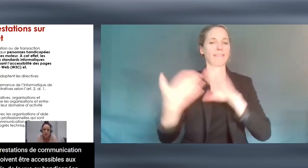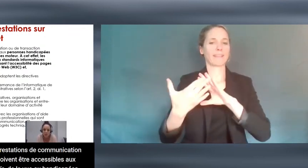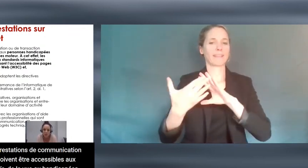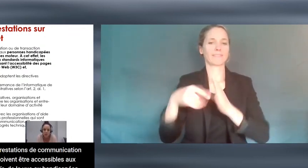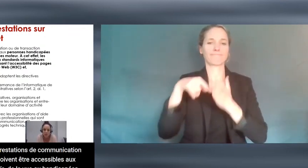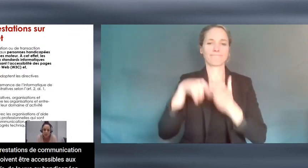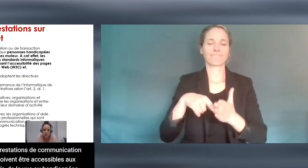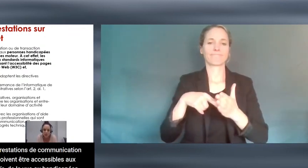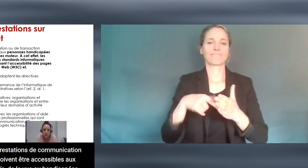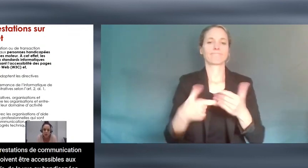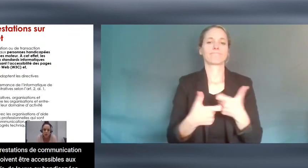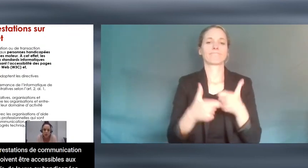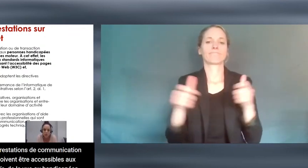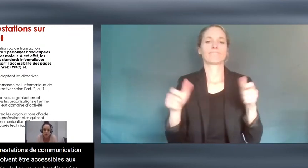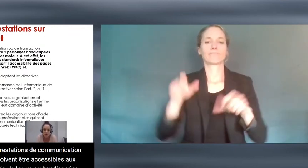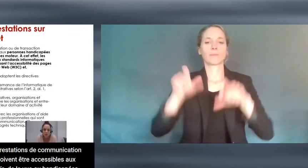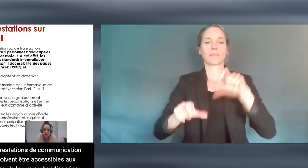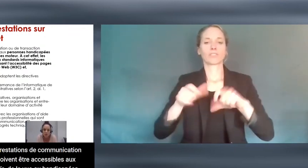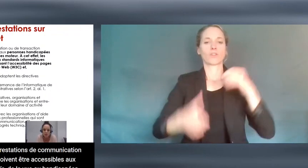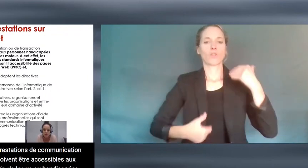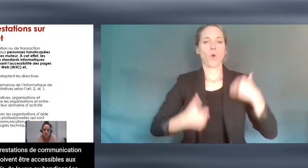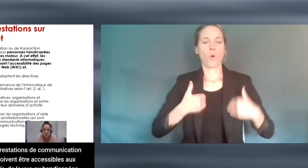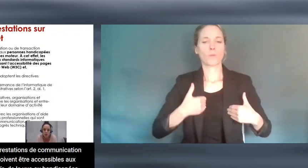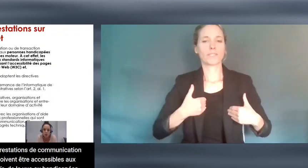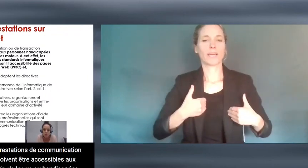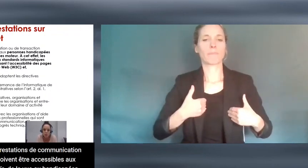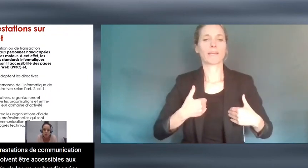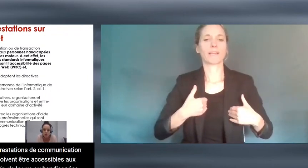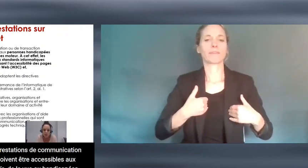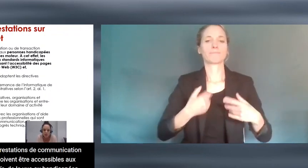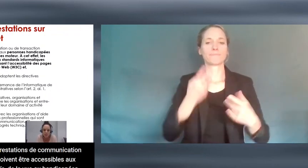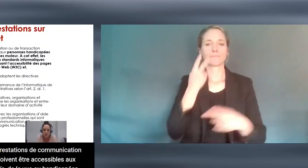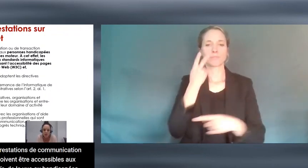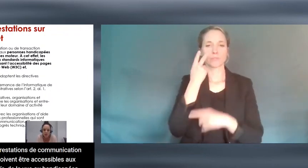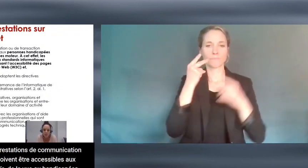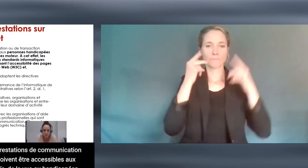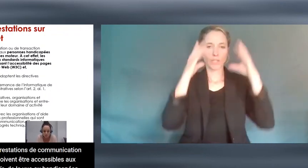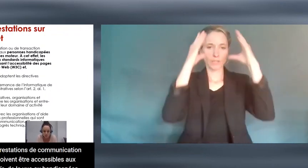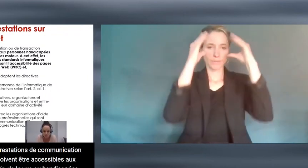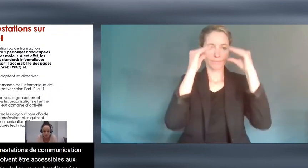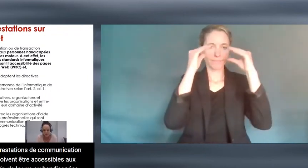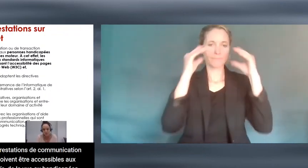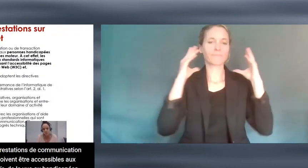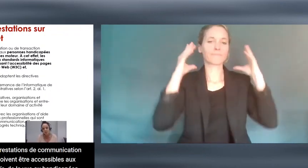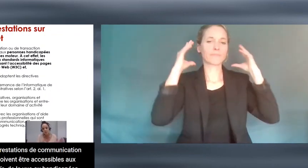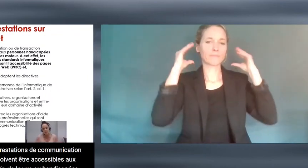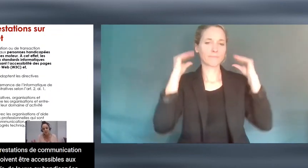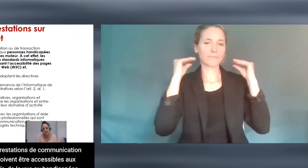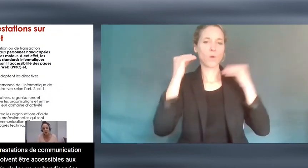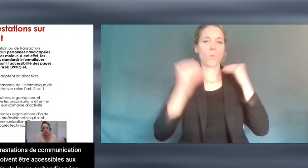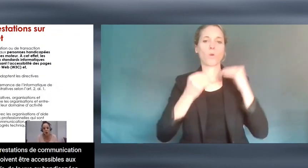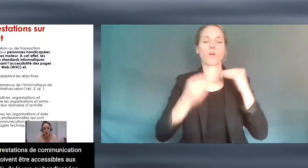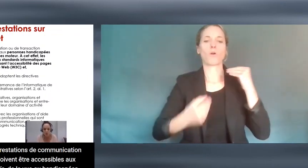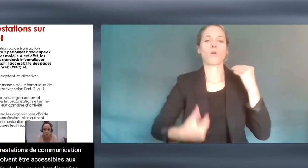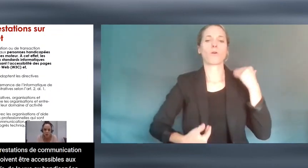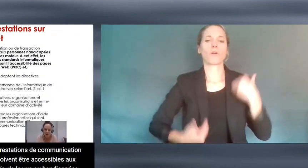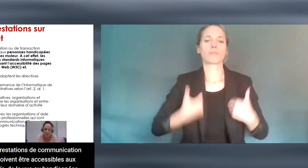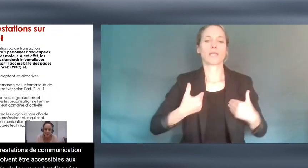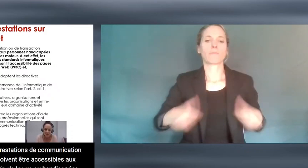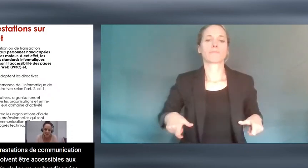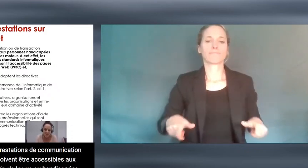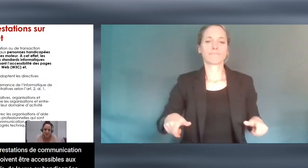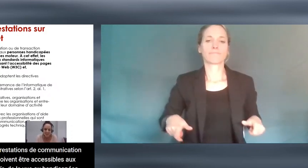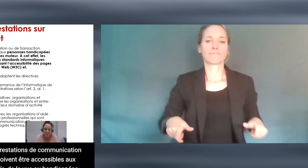personnes handicapées de la parole, de l'ouïe, de la vue ou handicapés moteurs. Nous avons ici un